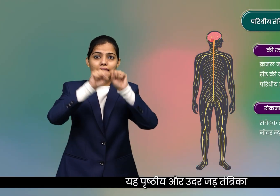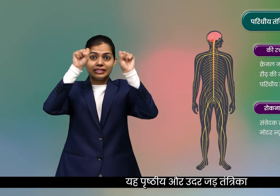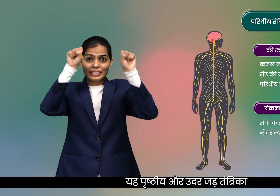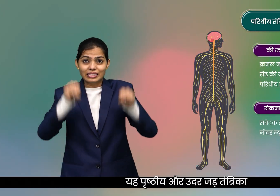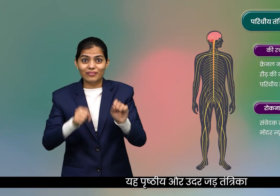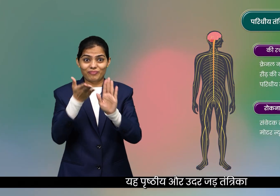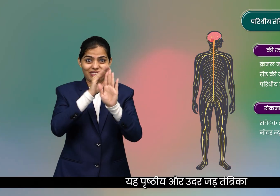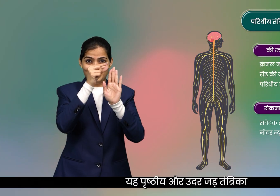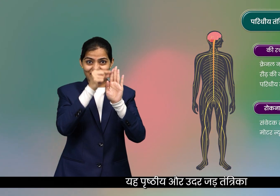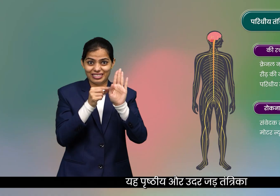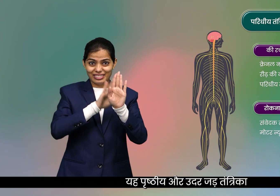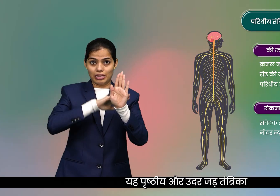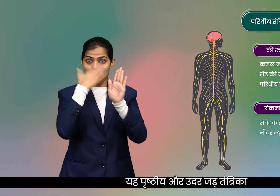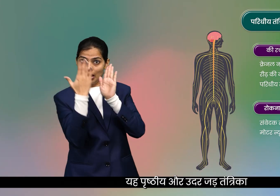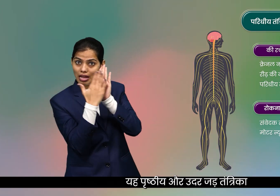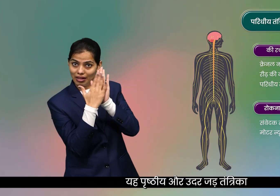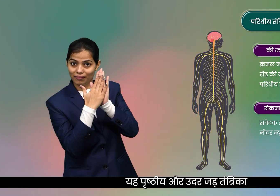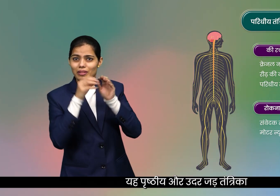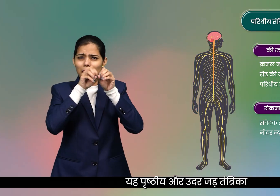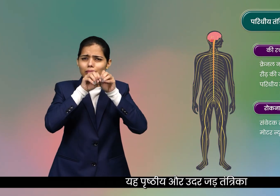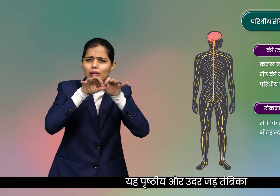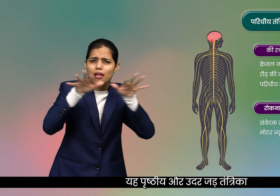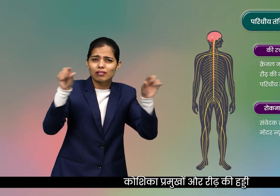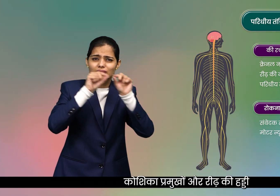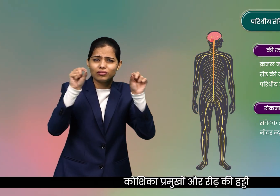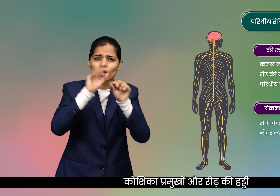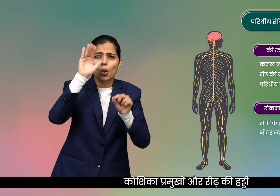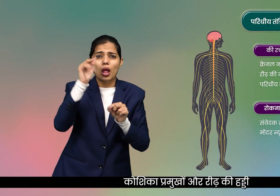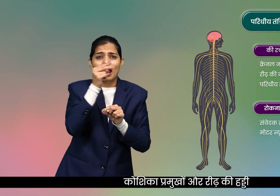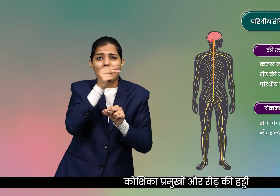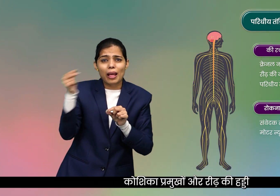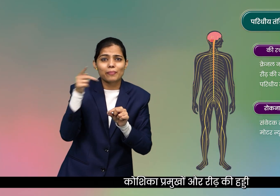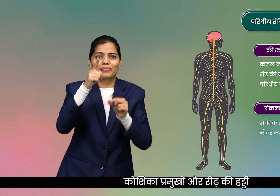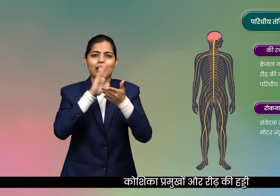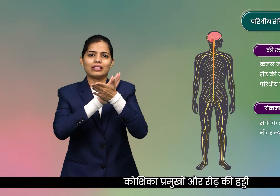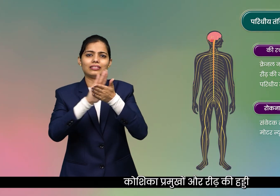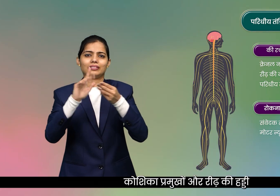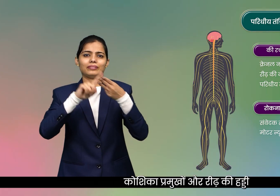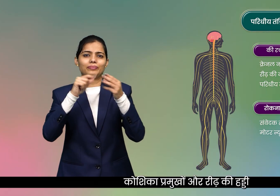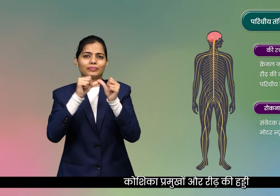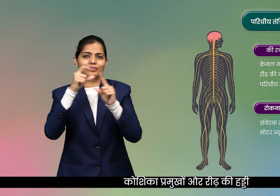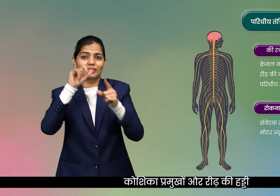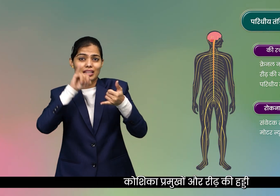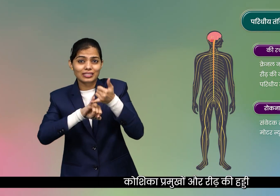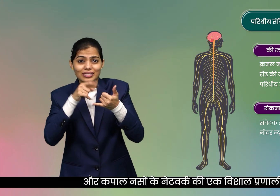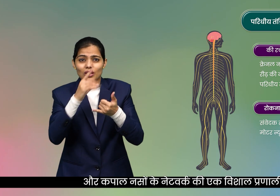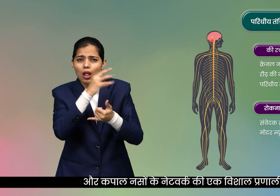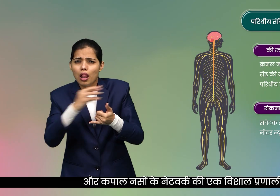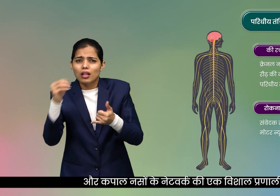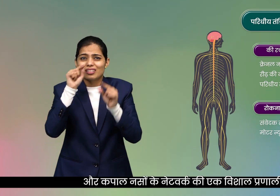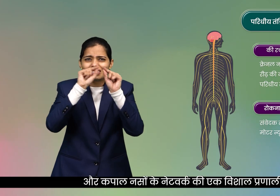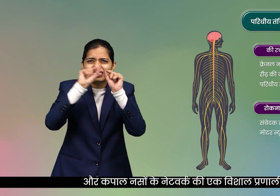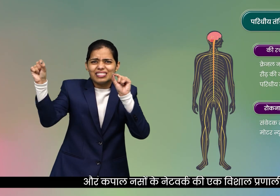यह पृष्ठीय और उदर जड़ तंत्रिका कोशिका प्रमुखों और रीढ़ की हड्डी